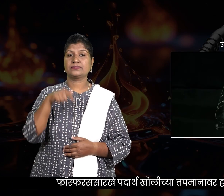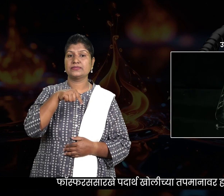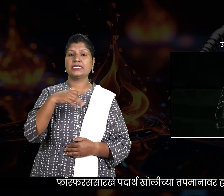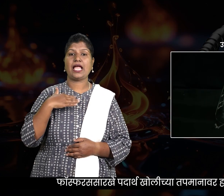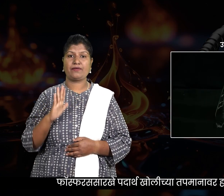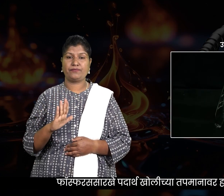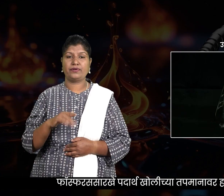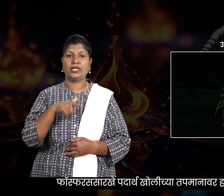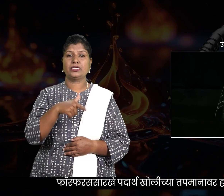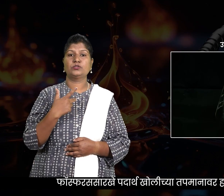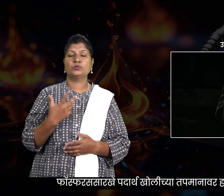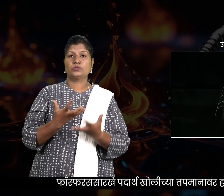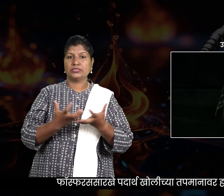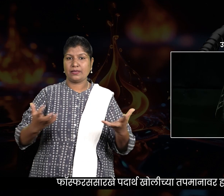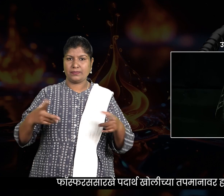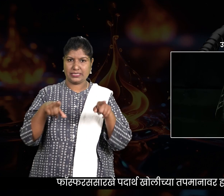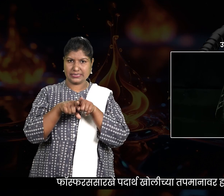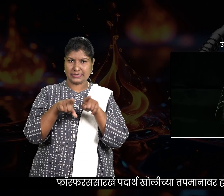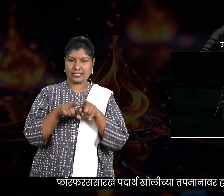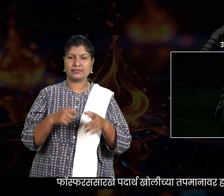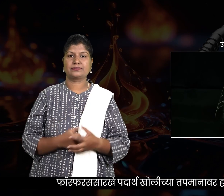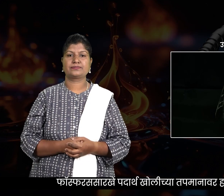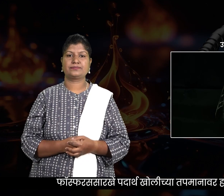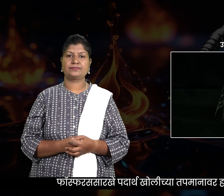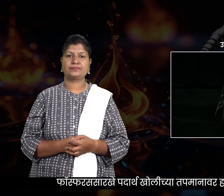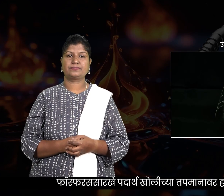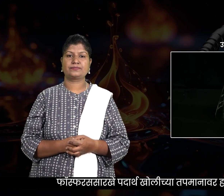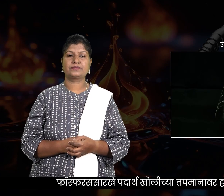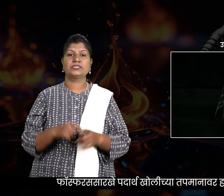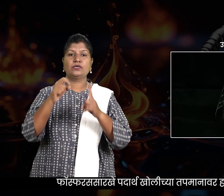फॉस्फरस सारखे पदार्थ खोलीच्या तापमानावर हवेत जळतात.